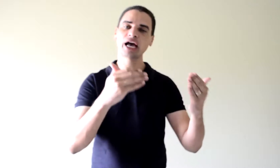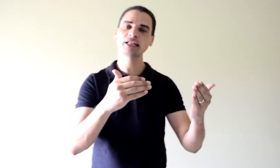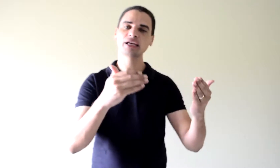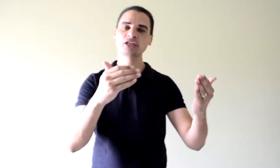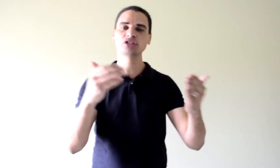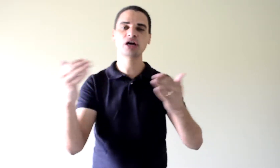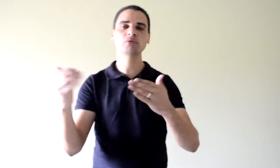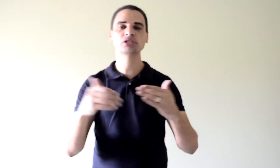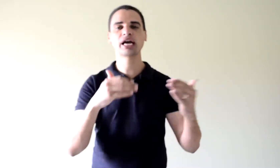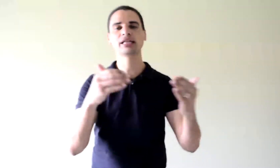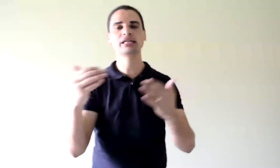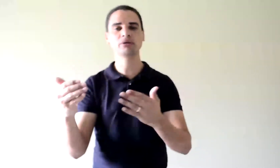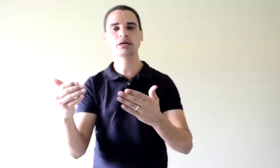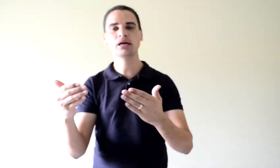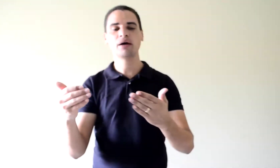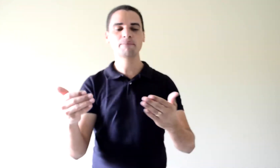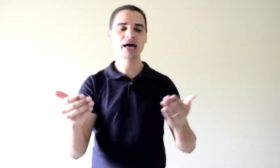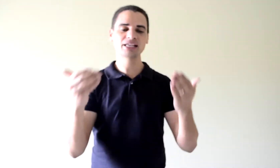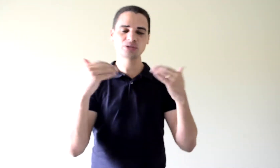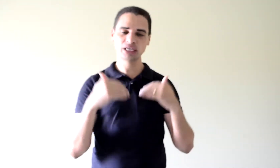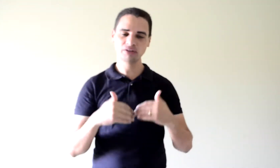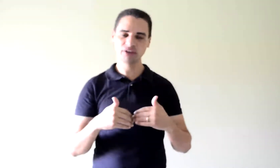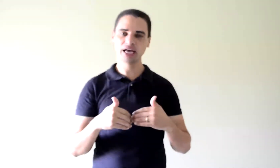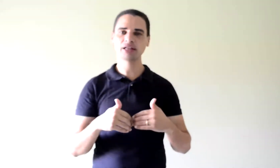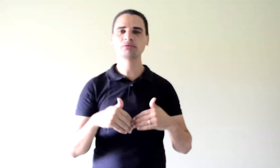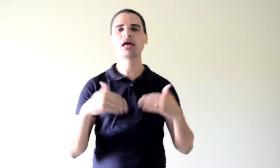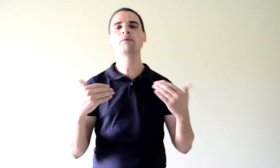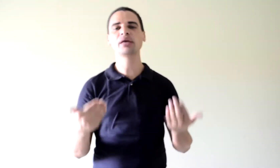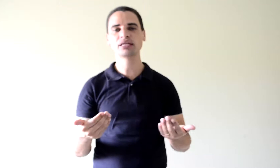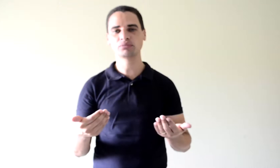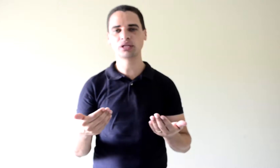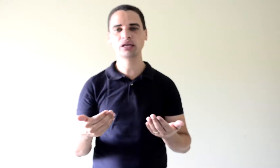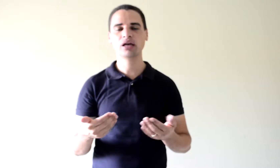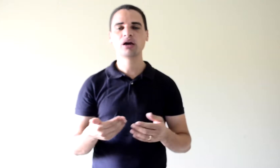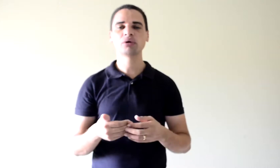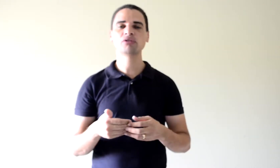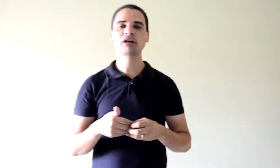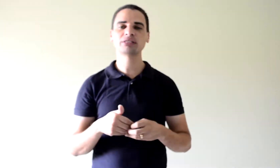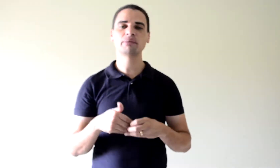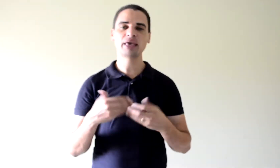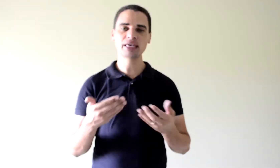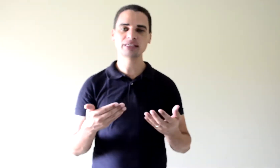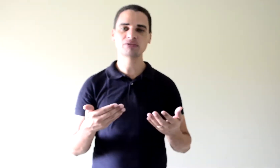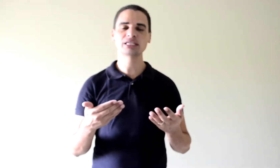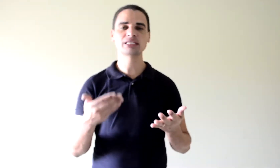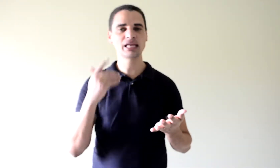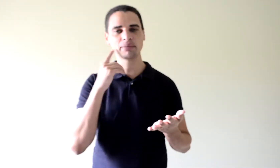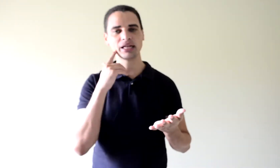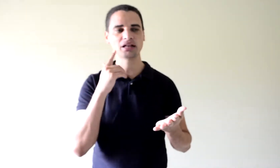cada região ou de cada língua, mas o significado é o mesmo, né? Quando eu falo assim, mesa, você se lembra, né?